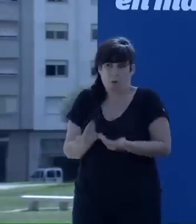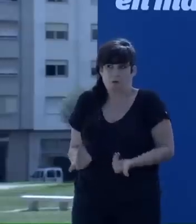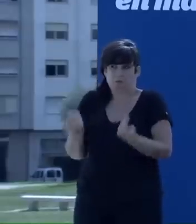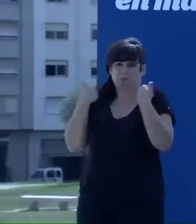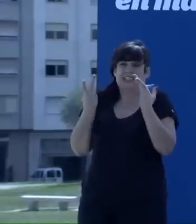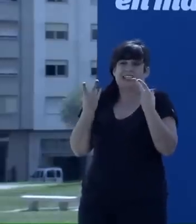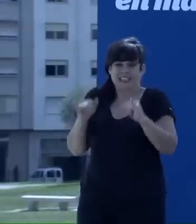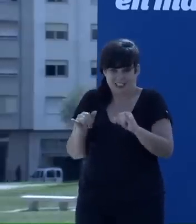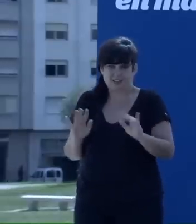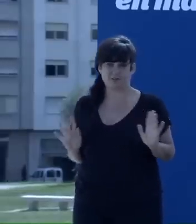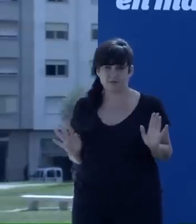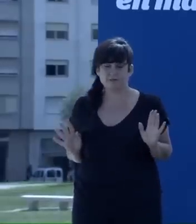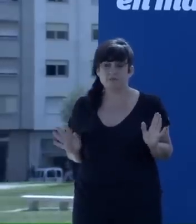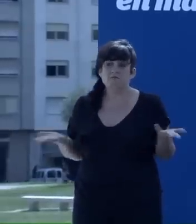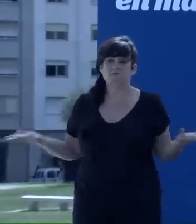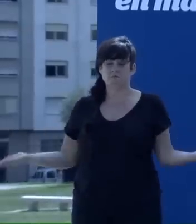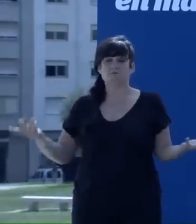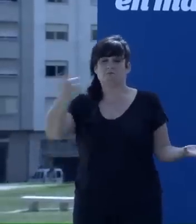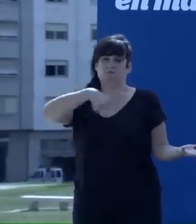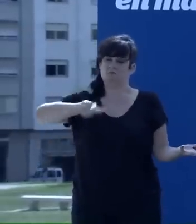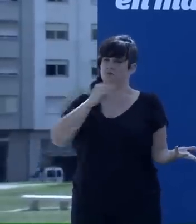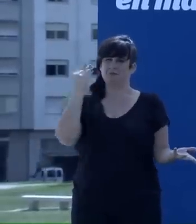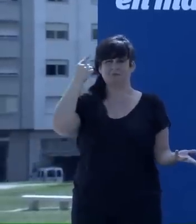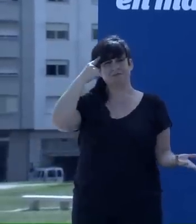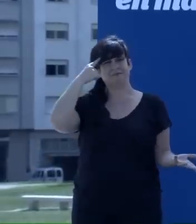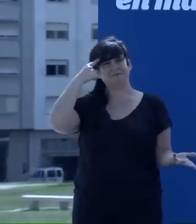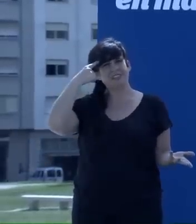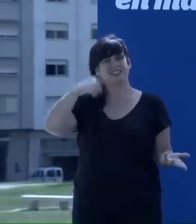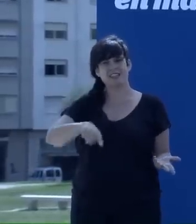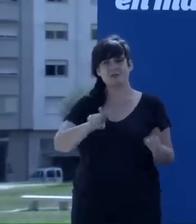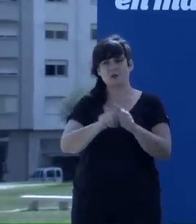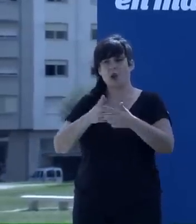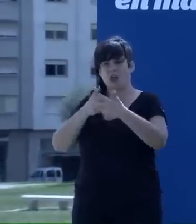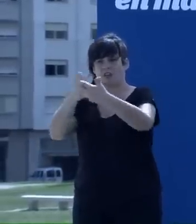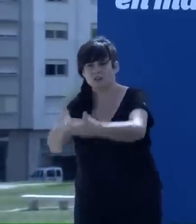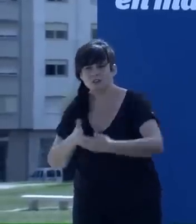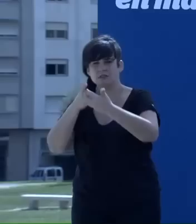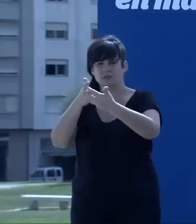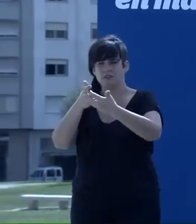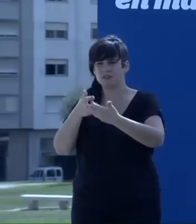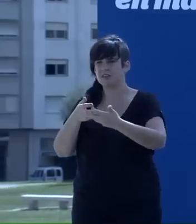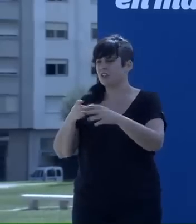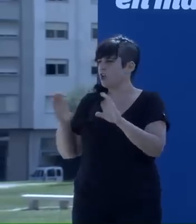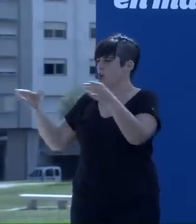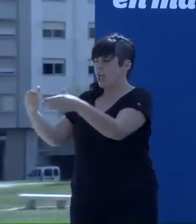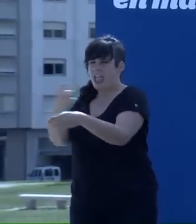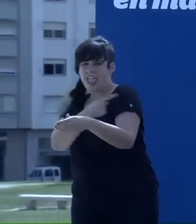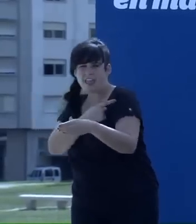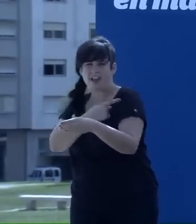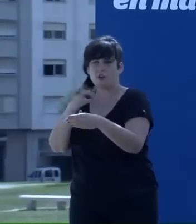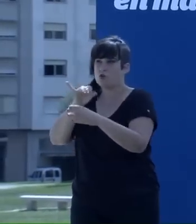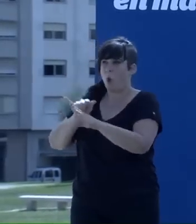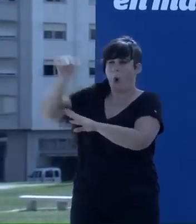Por lo tanto, temos que ter en conta que a nosa loita é infantería frente ás divisións Panzers, frente á aviación de